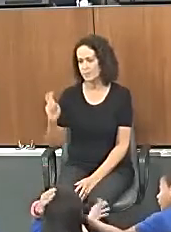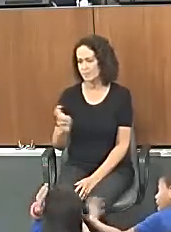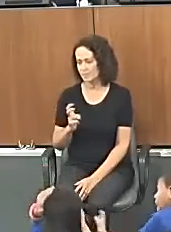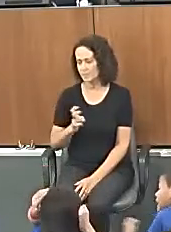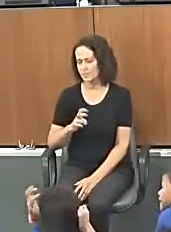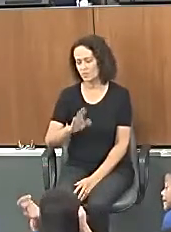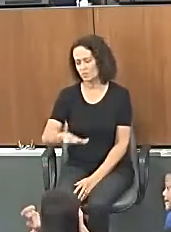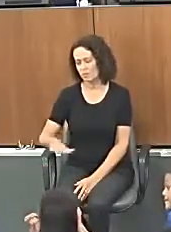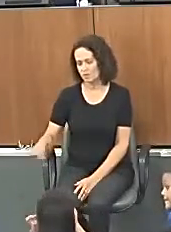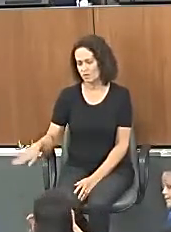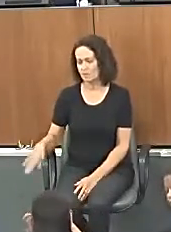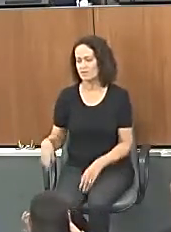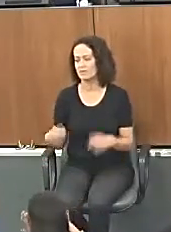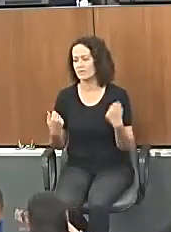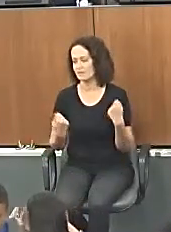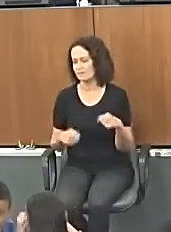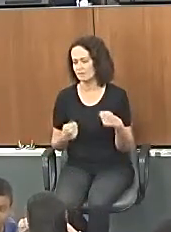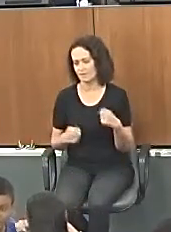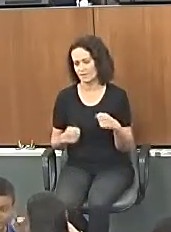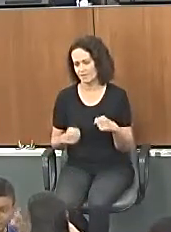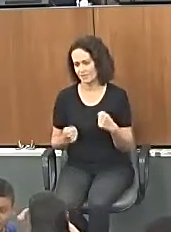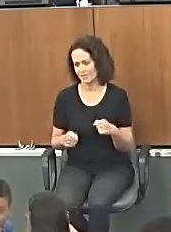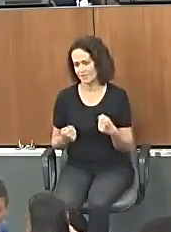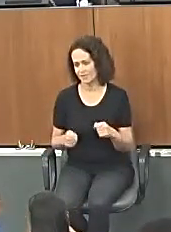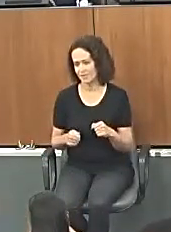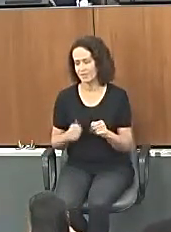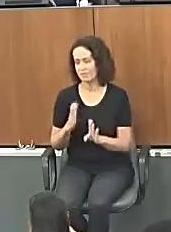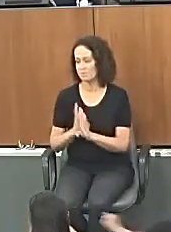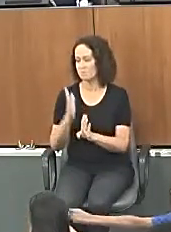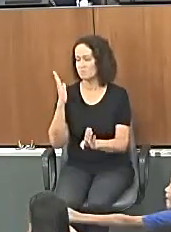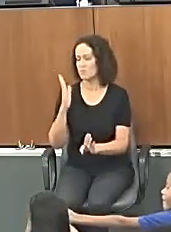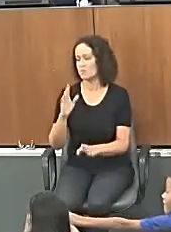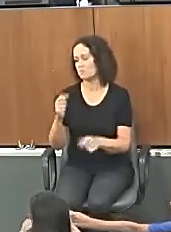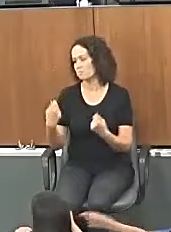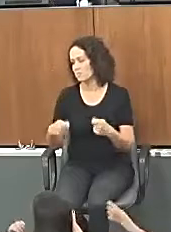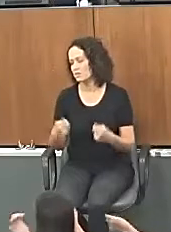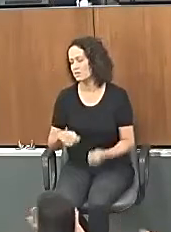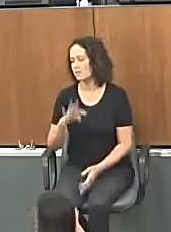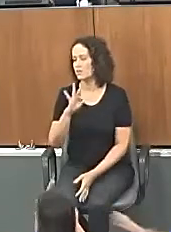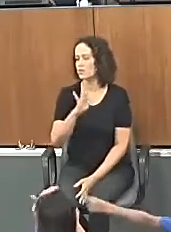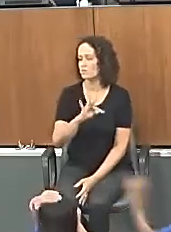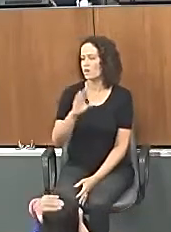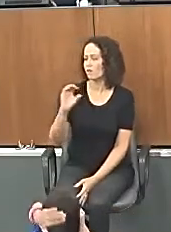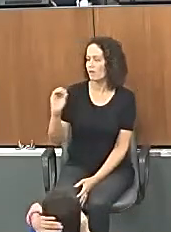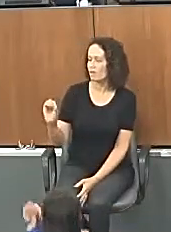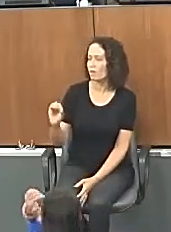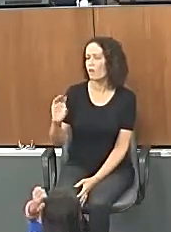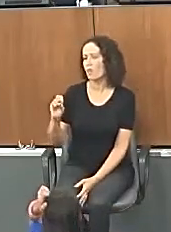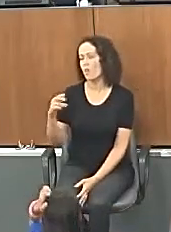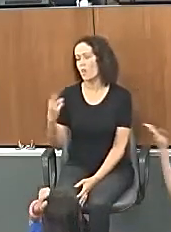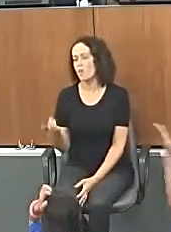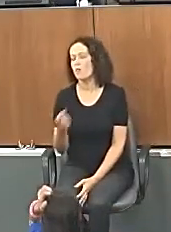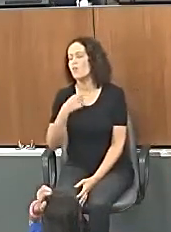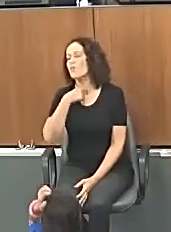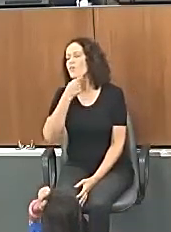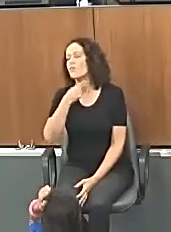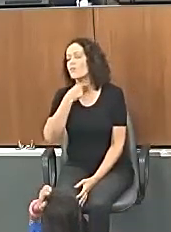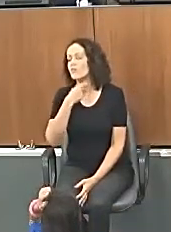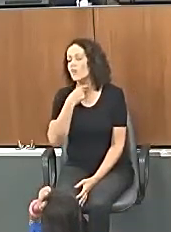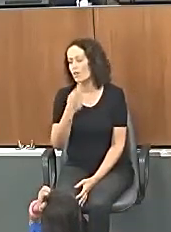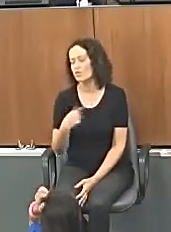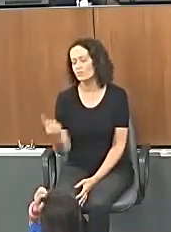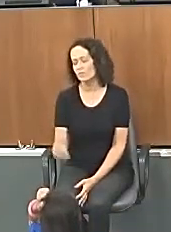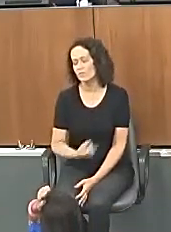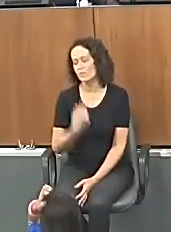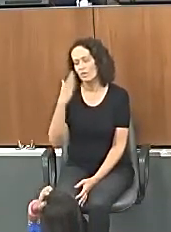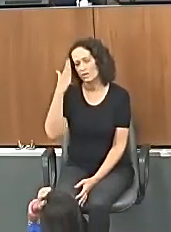precisa de um diagnóstico que precisa de uma atuação de uma fonte do hotel dentro da escola e não é feito esse link com a saúde exatamente o que a gente sabe que o